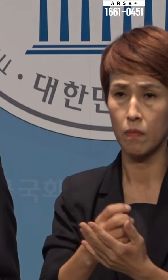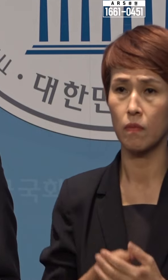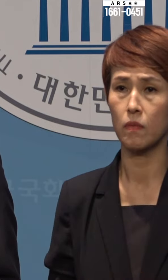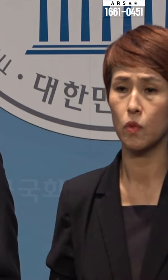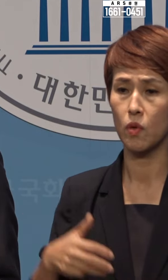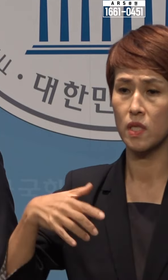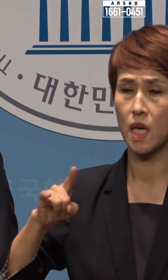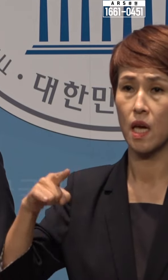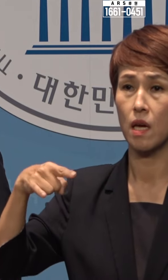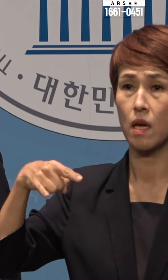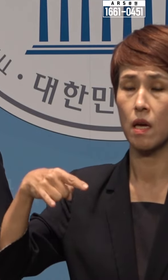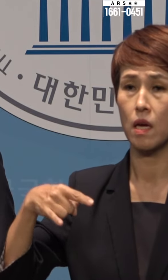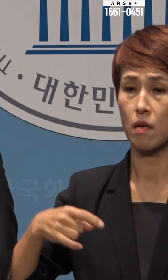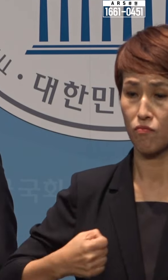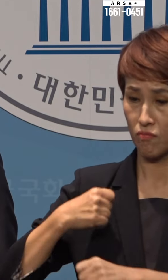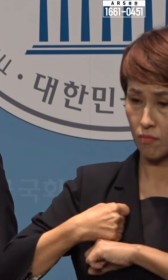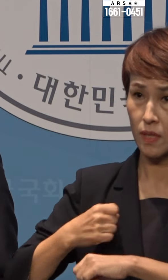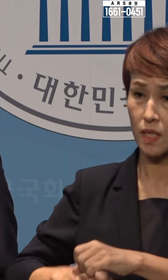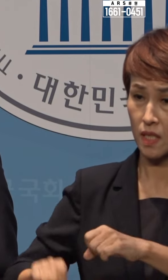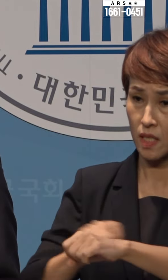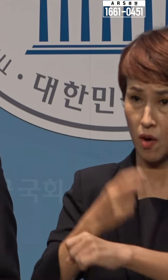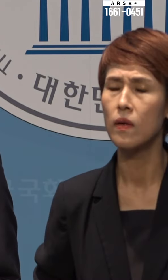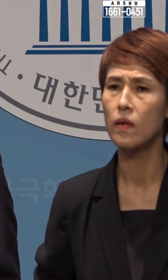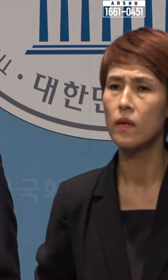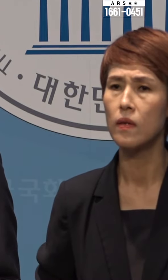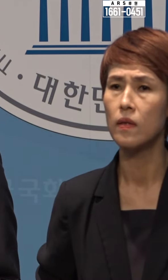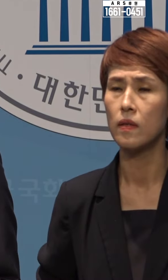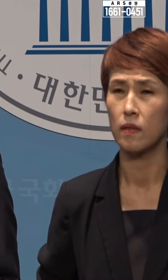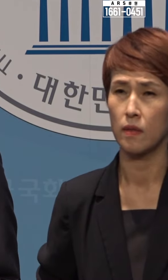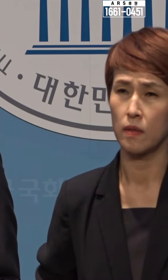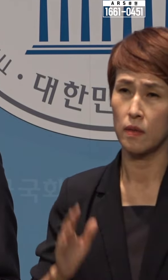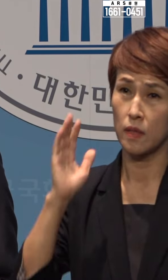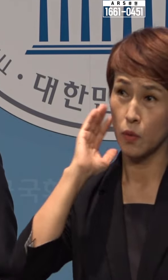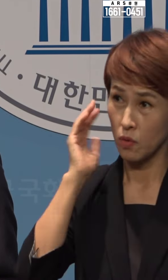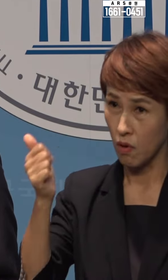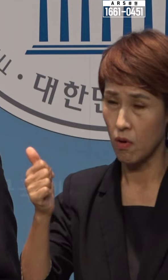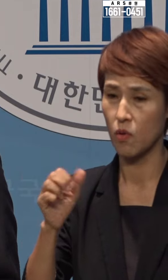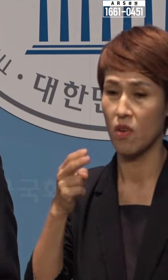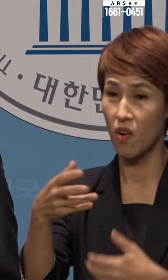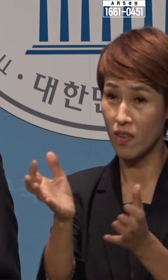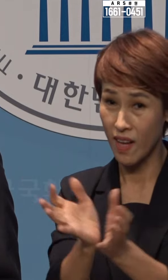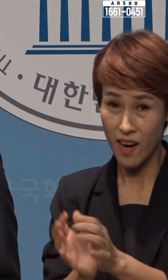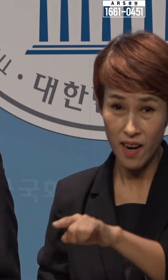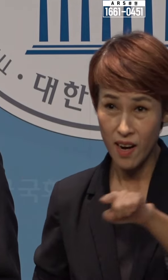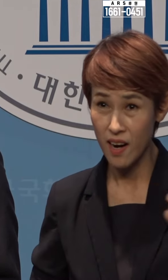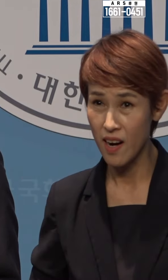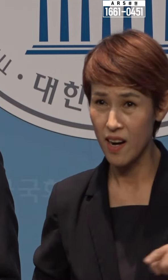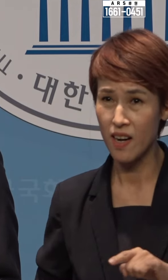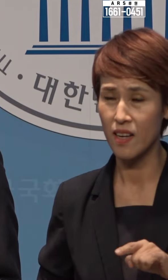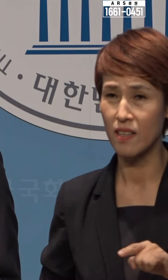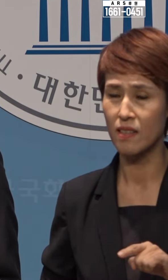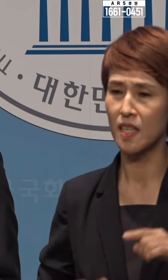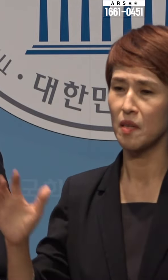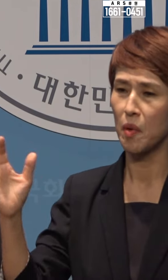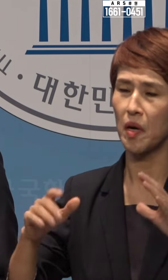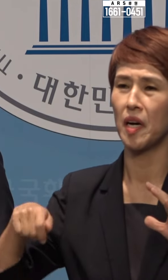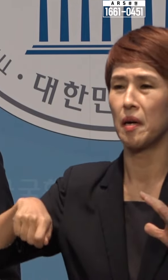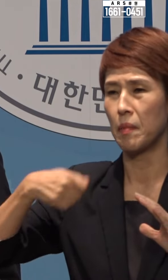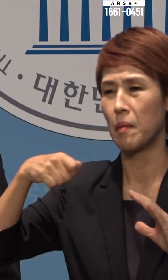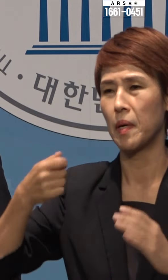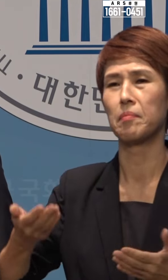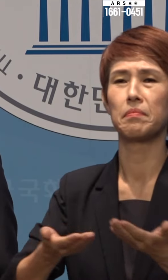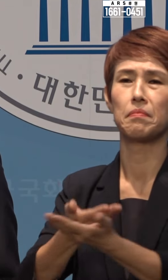개병 특검법은 어떻게 할 겁니까 대통령과 여당 지도부가 한가에 만찬을